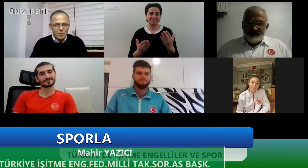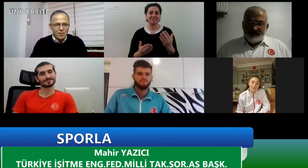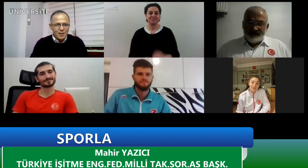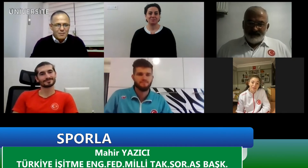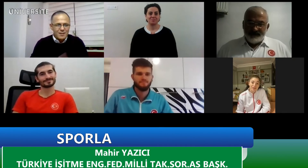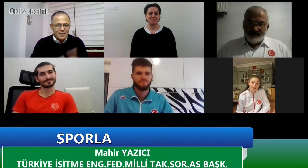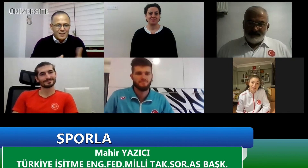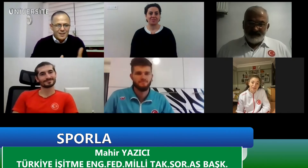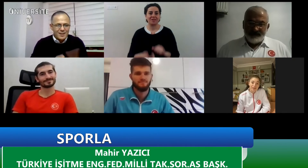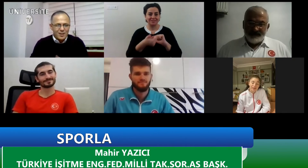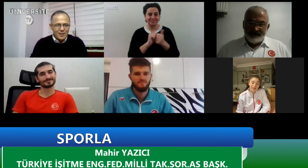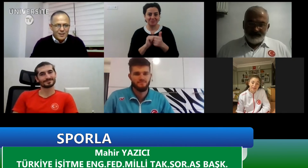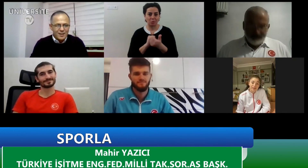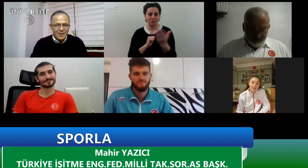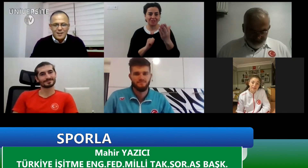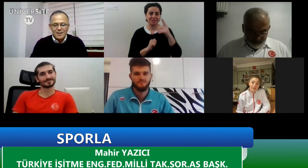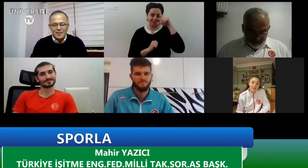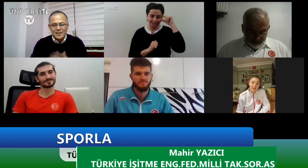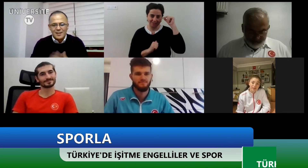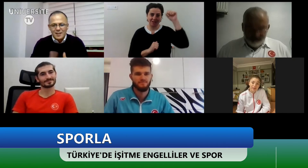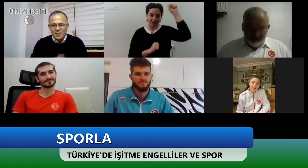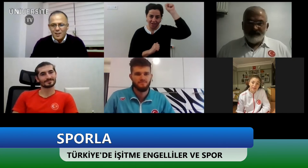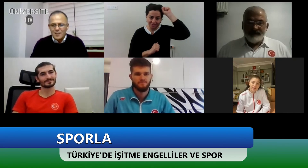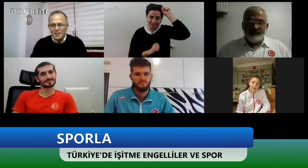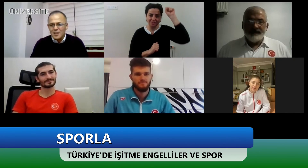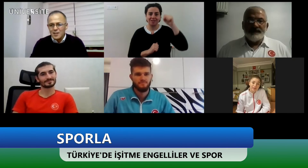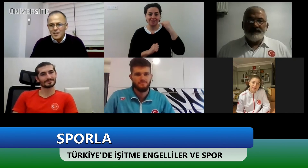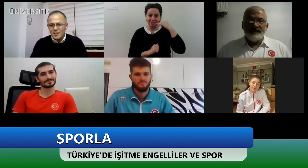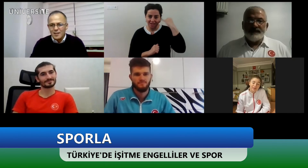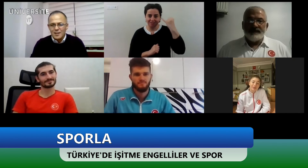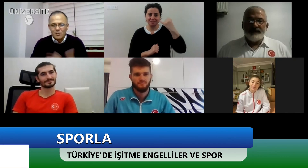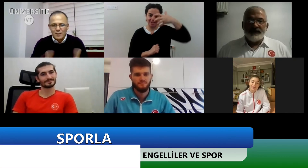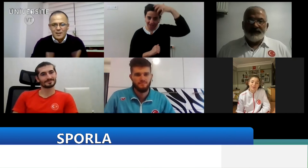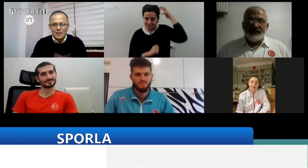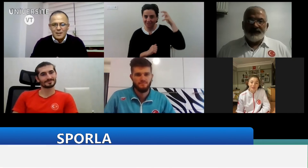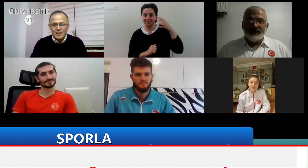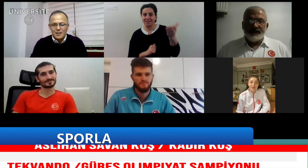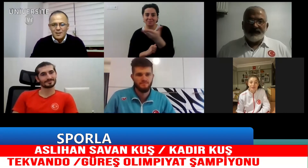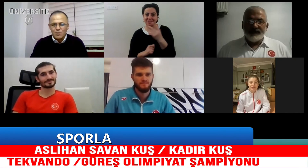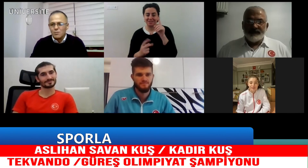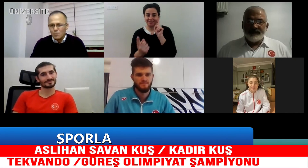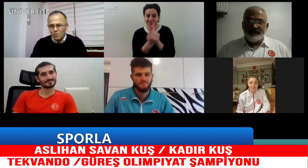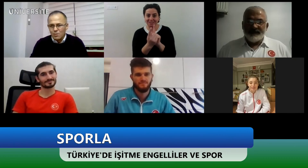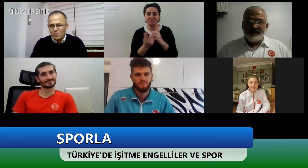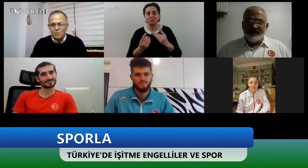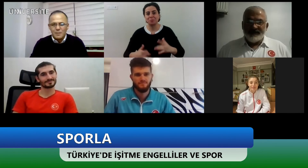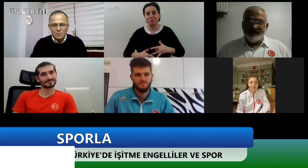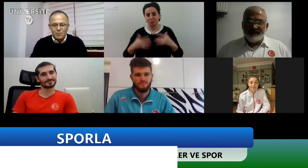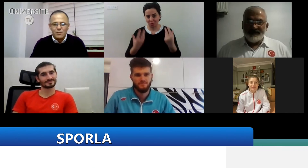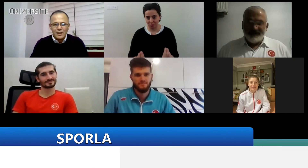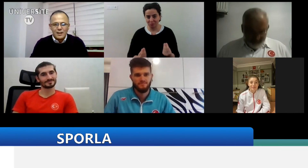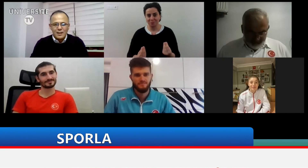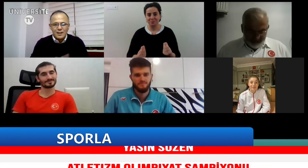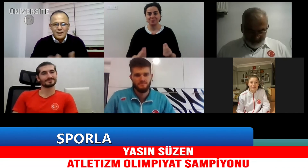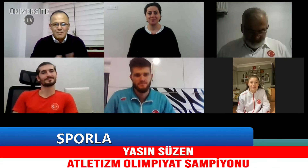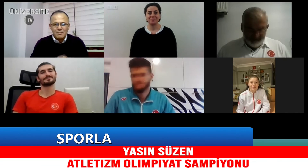Değerli sporcularımız Kadir, Aslan, Yasin, Ecrin, onları da tanımaktan çok mutlu olduk, çok memnun